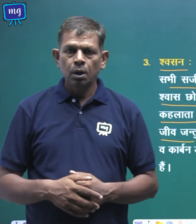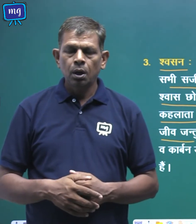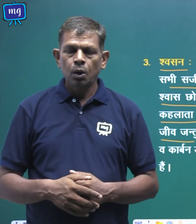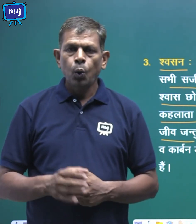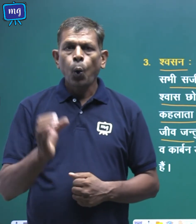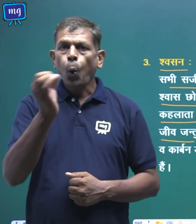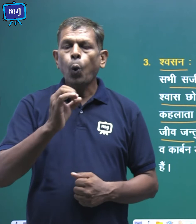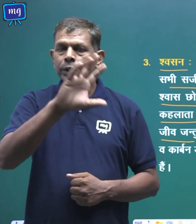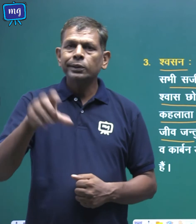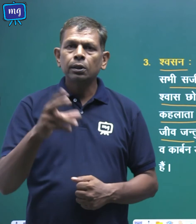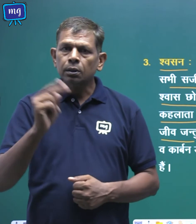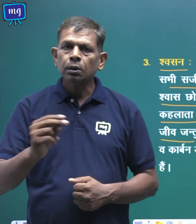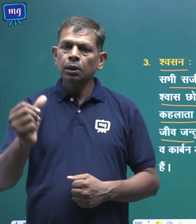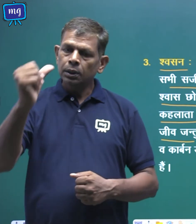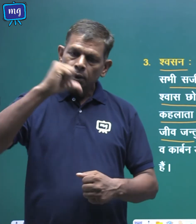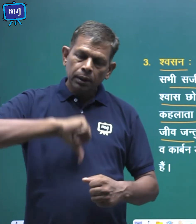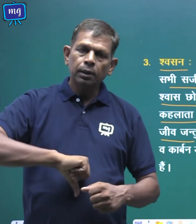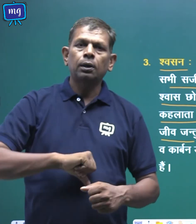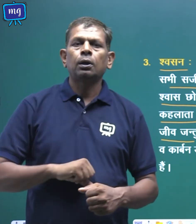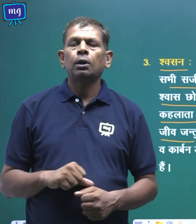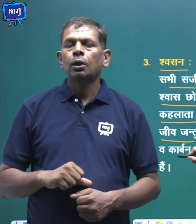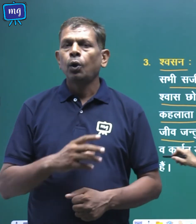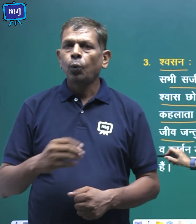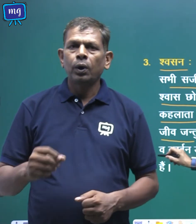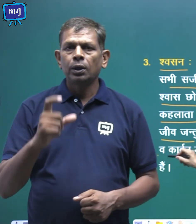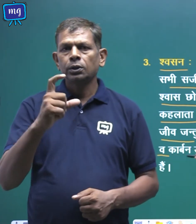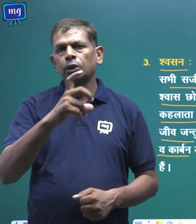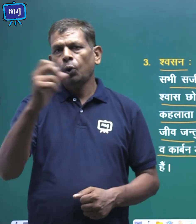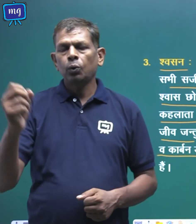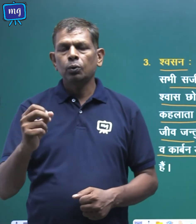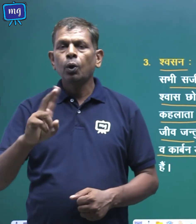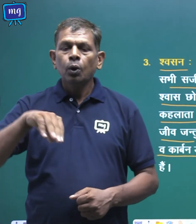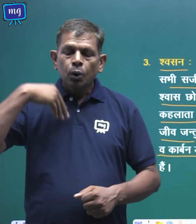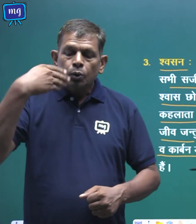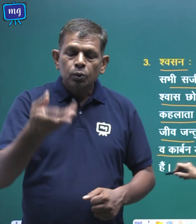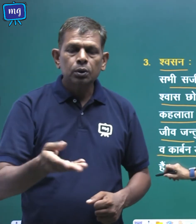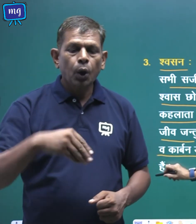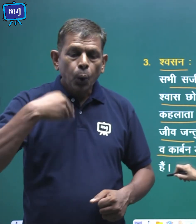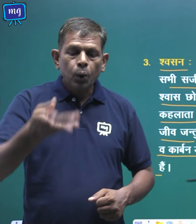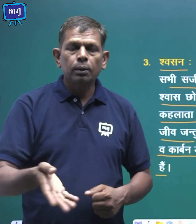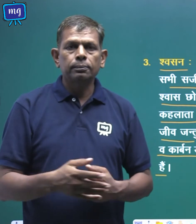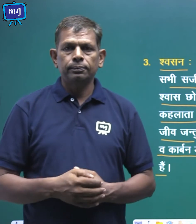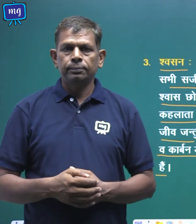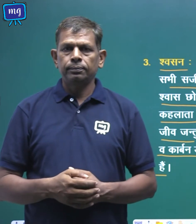ऑक्सीजन लेते हैं व कार्बन डाइऑक्साइड छोड़ते हैं।